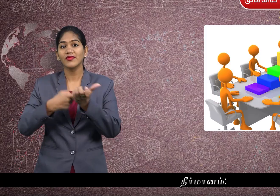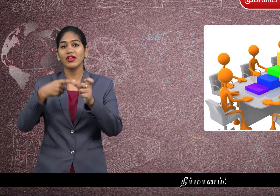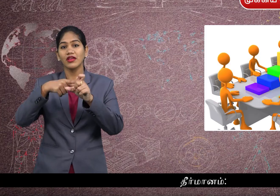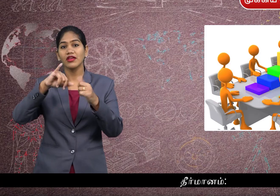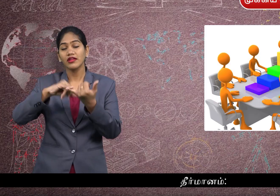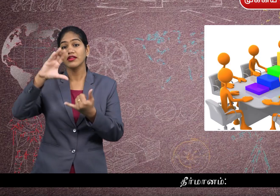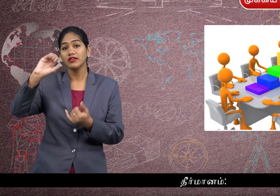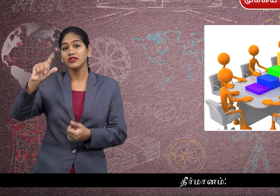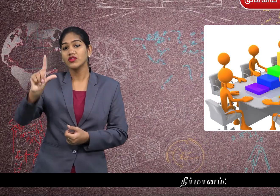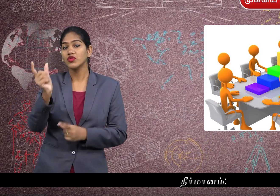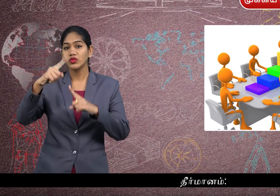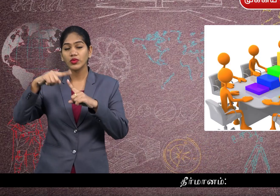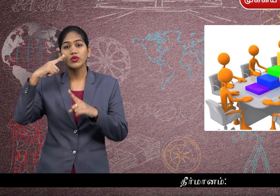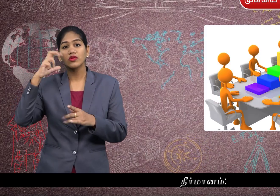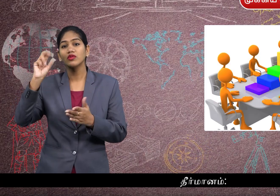தீர்மானம்,